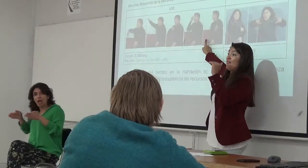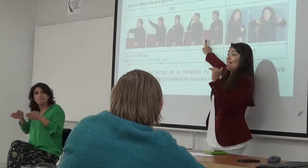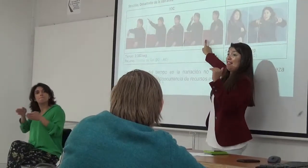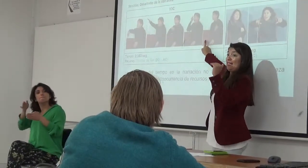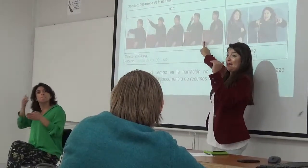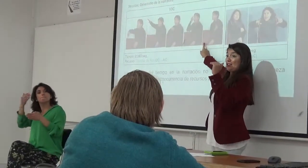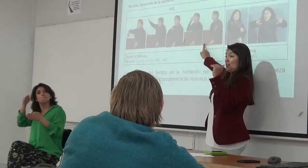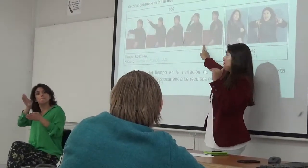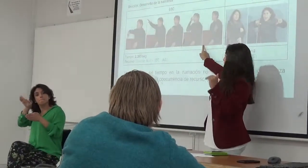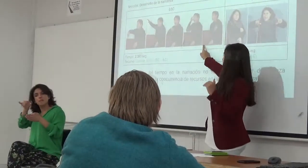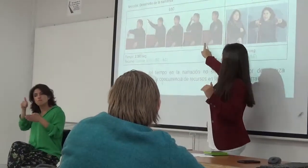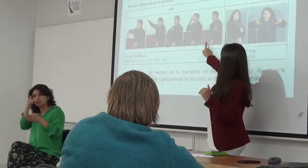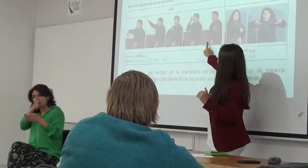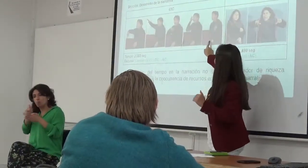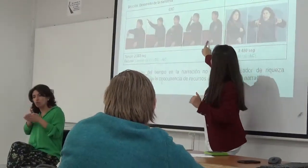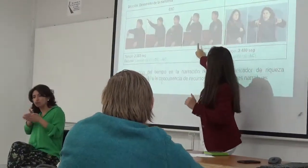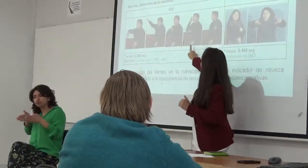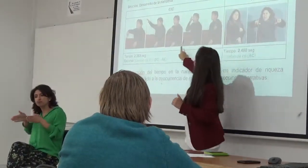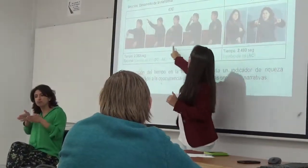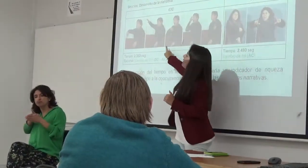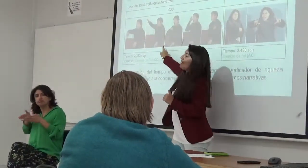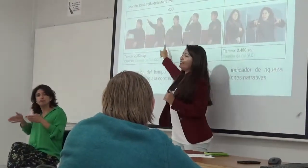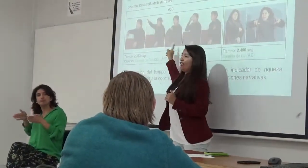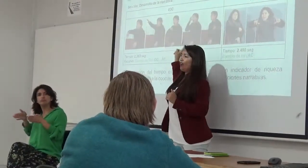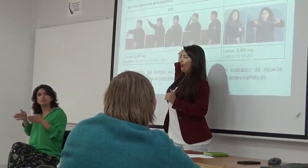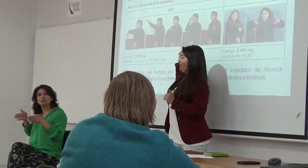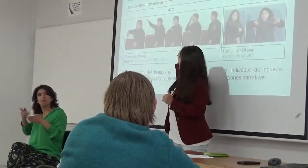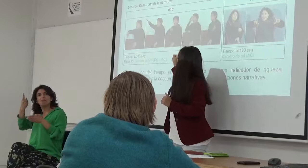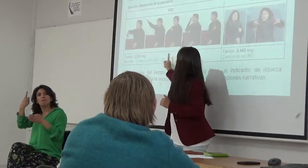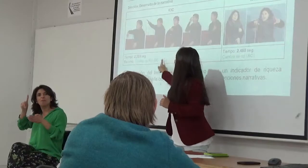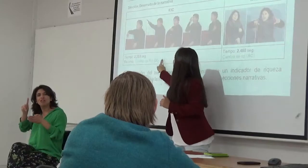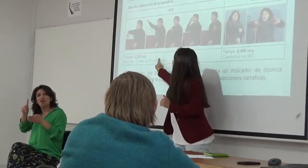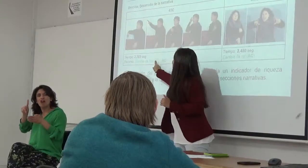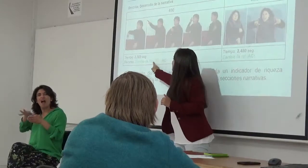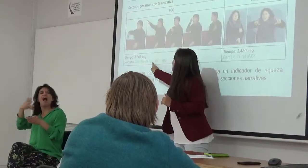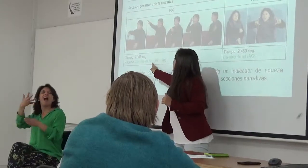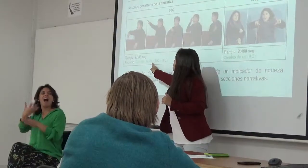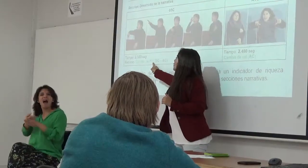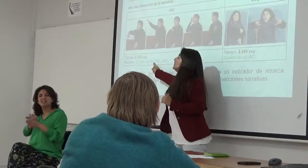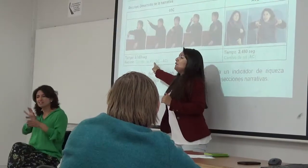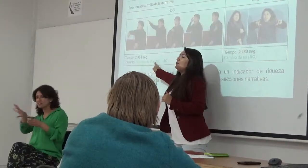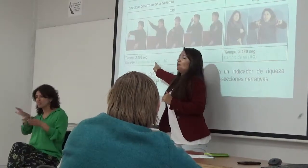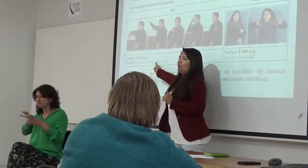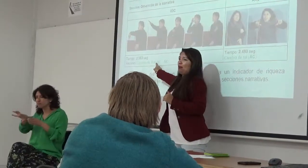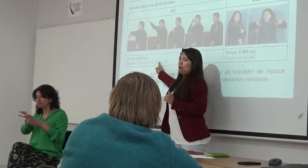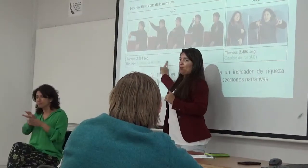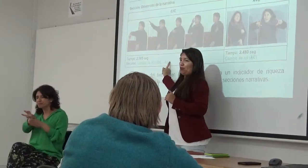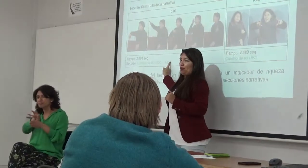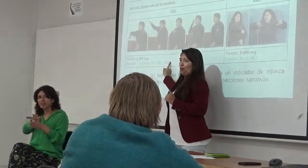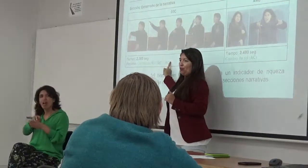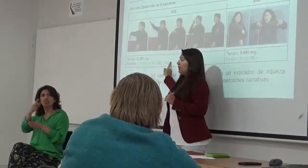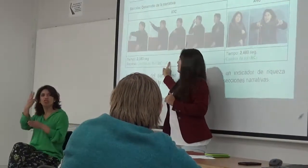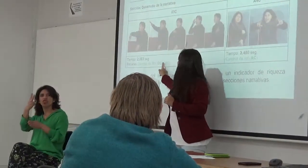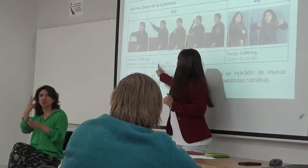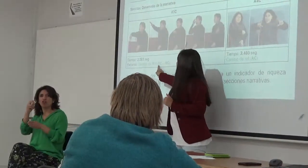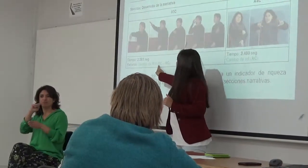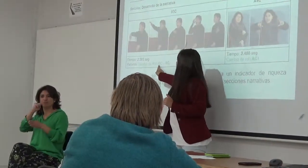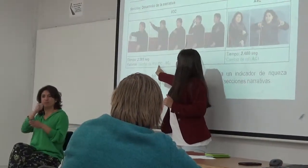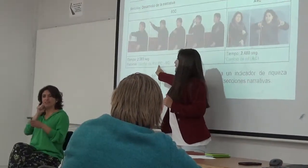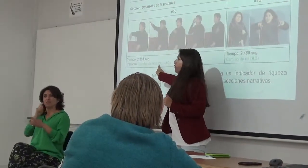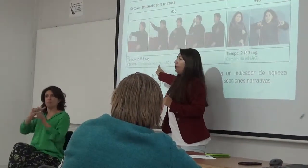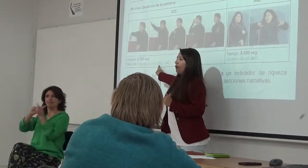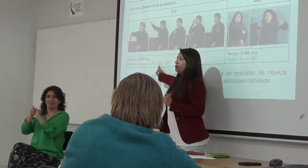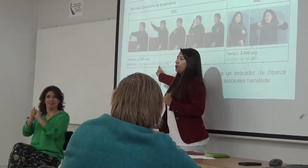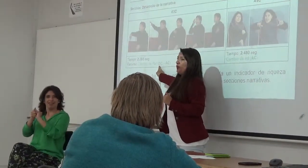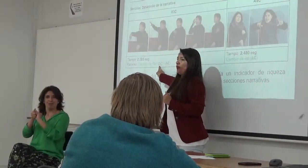estos niveles de años de experiencia lingüística presenta 5, pero además 2 tipos de cambio de roles.